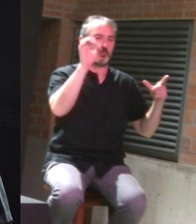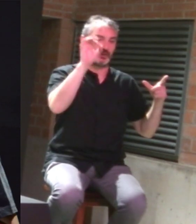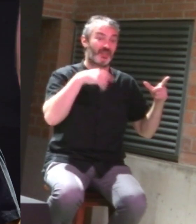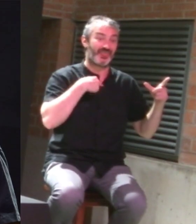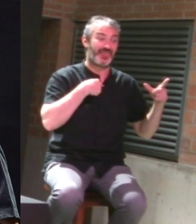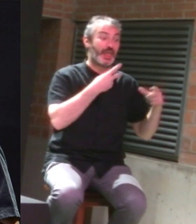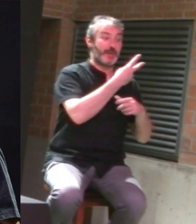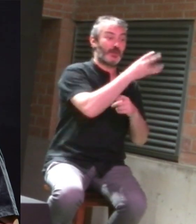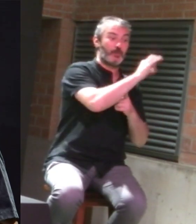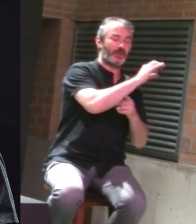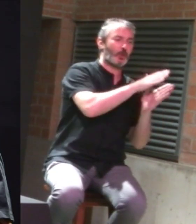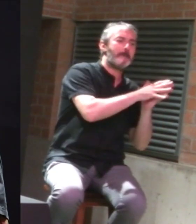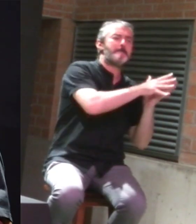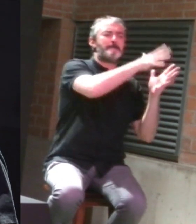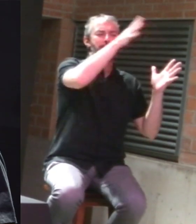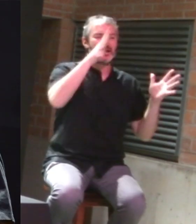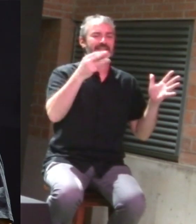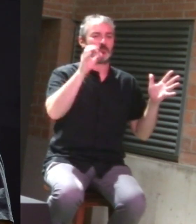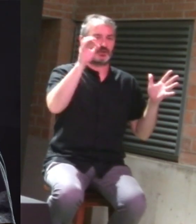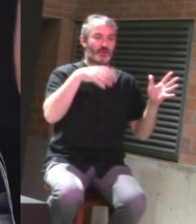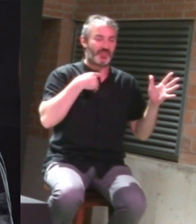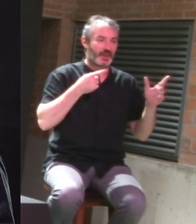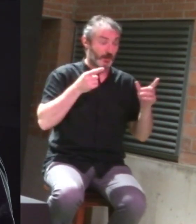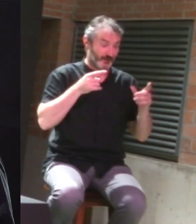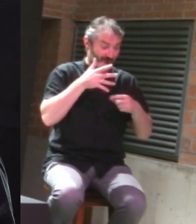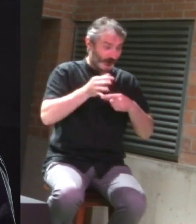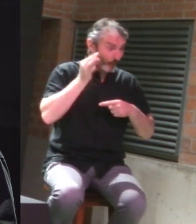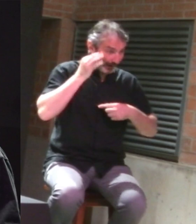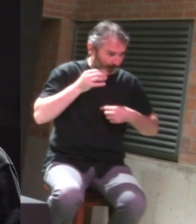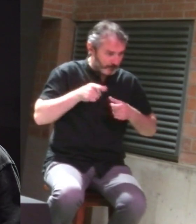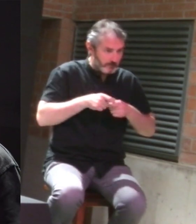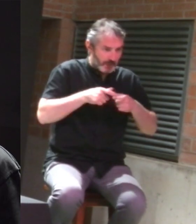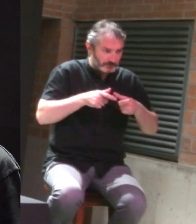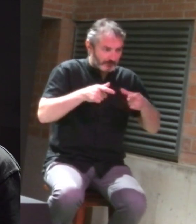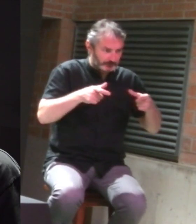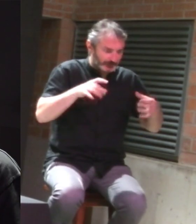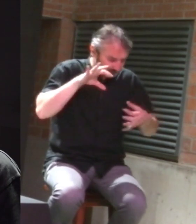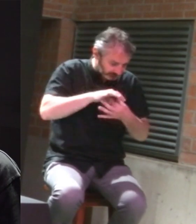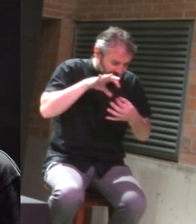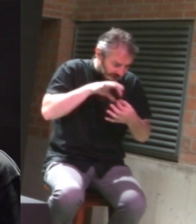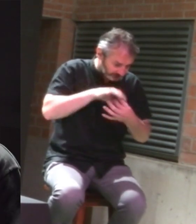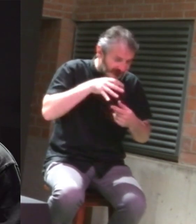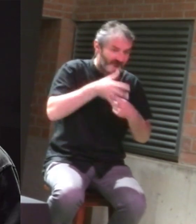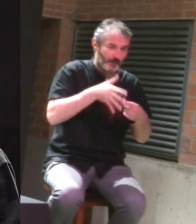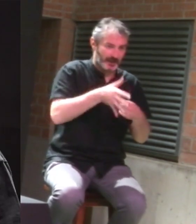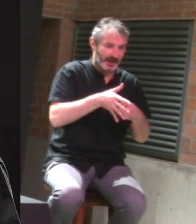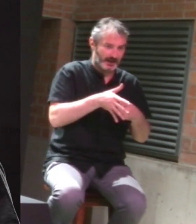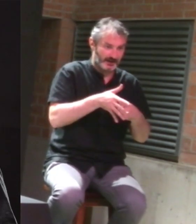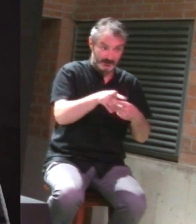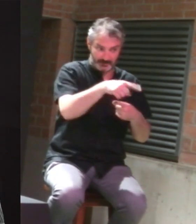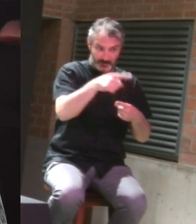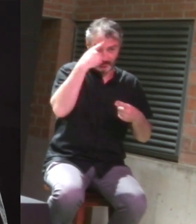32,66%. Es decir, un tercio de todas las mujeres que trabajaban en el sector secundario lo hacían en la industria textil. Por tanto, eso os da